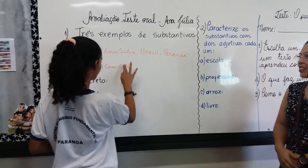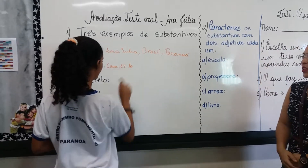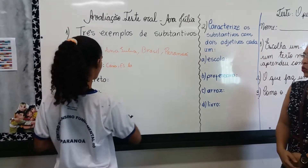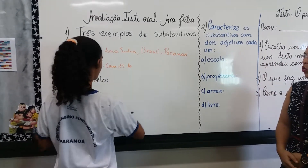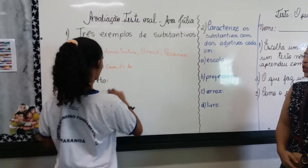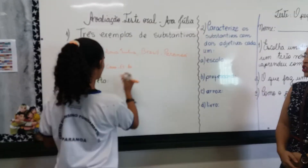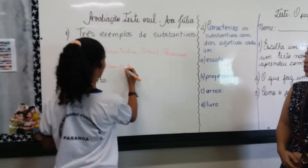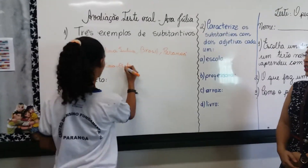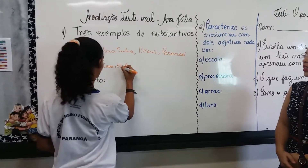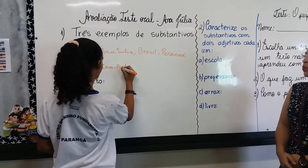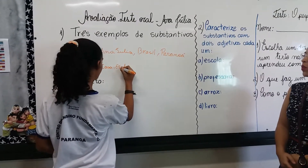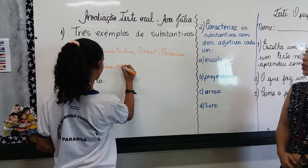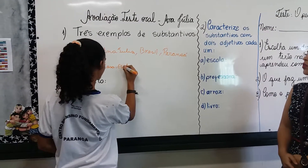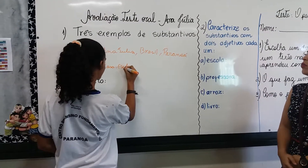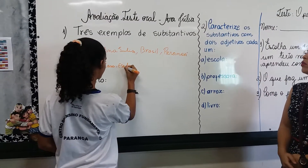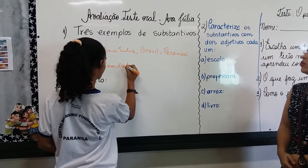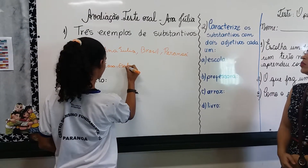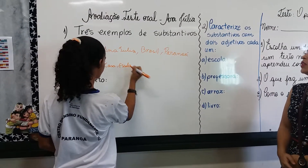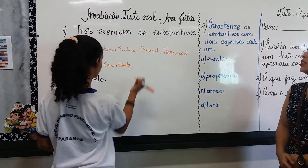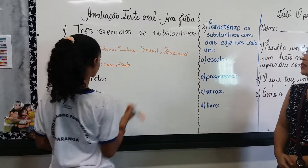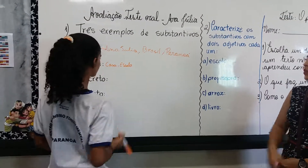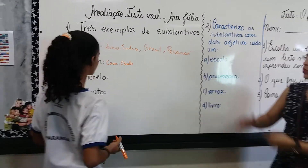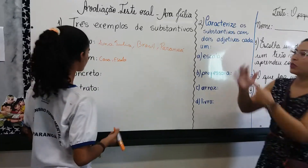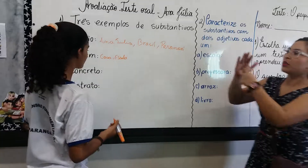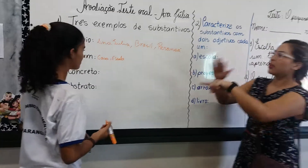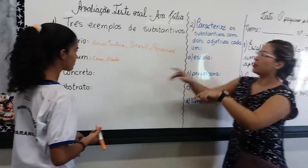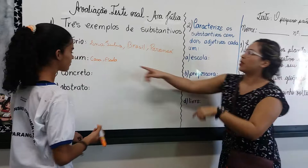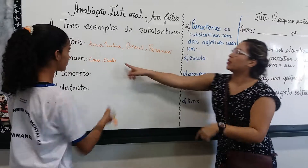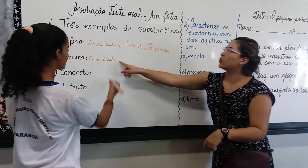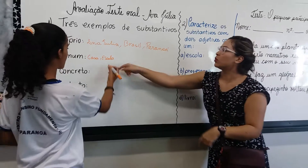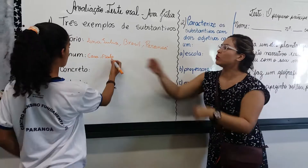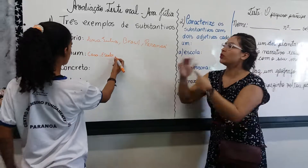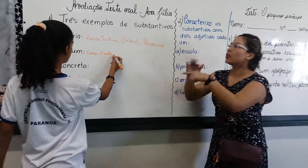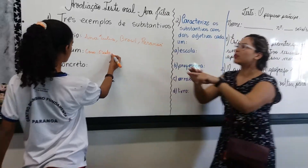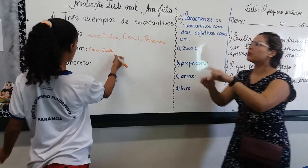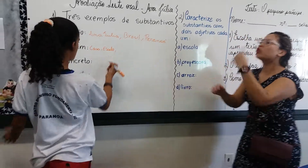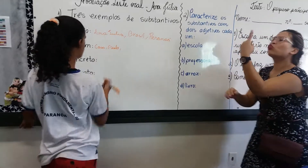Tô corrigindo aqui um pouquinho. Tá certo.